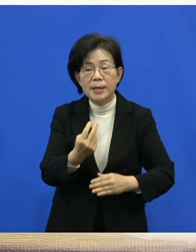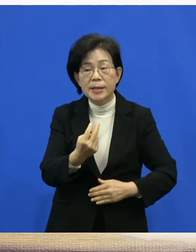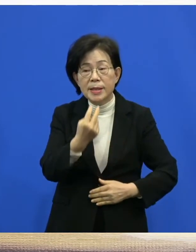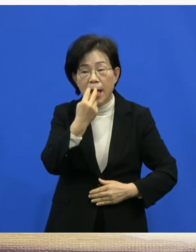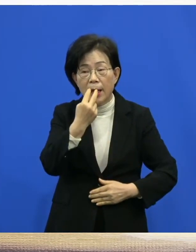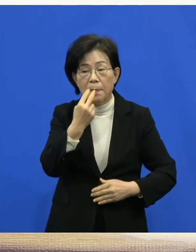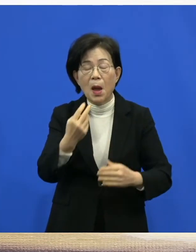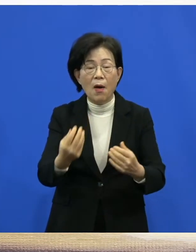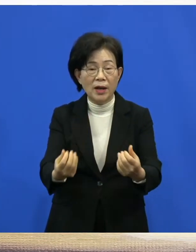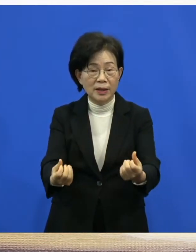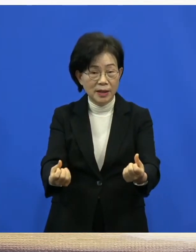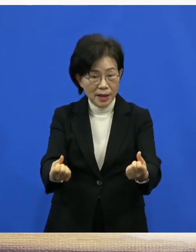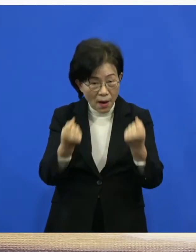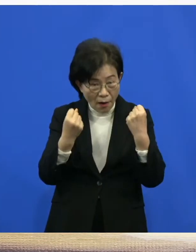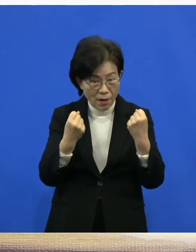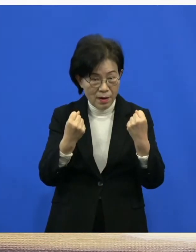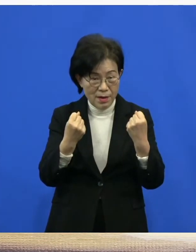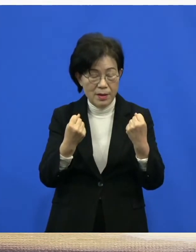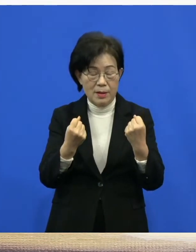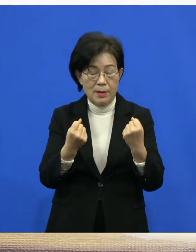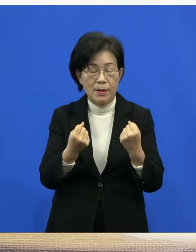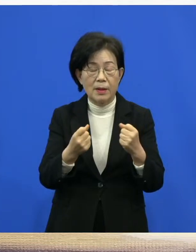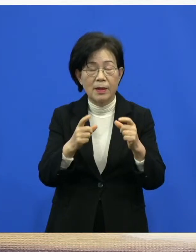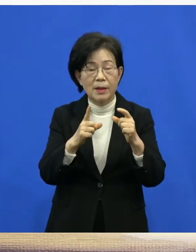생명력이라는 거예요.